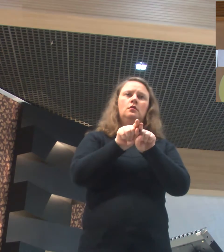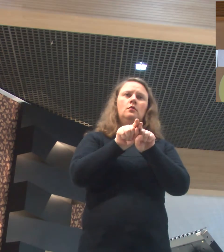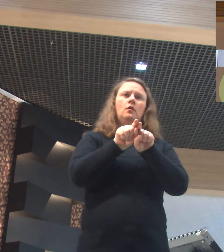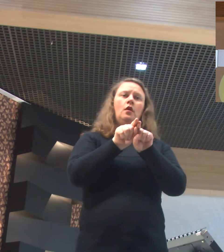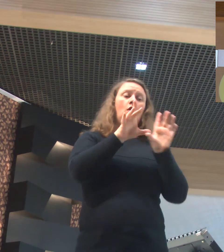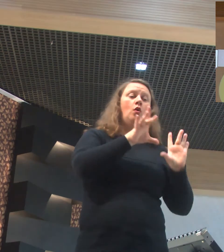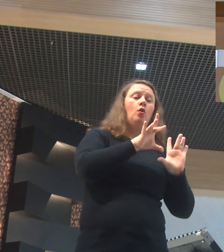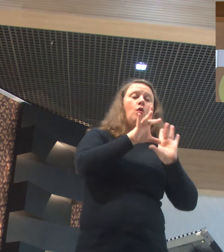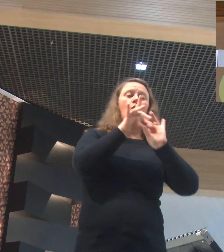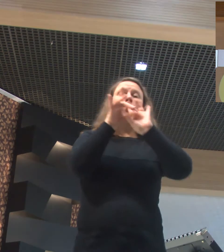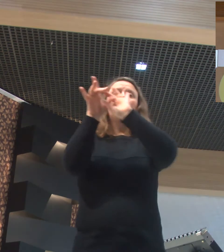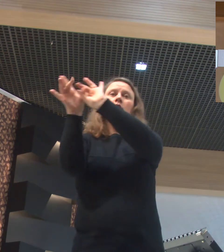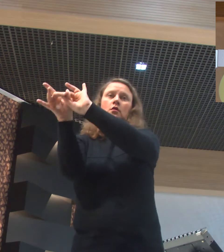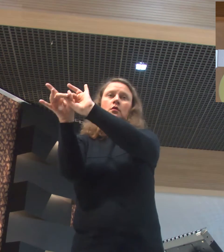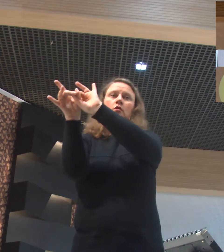do contexto da época.